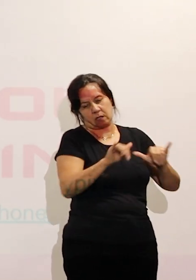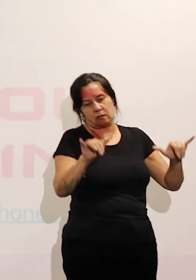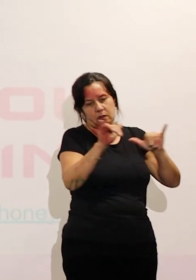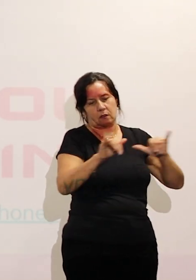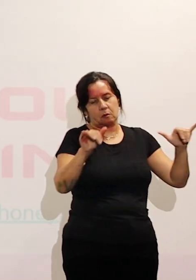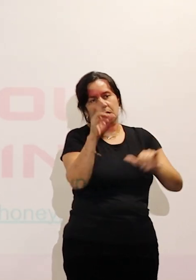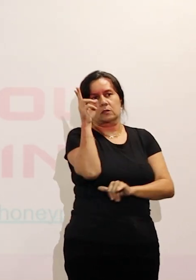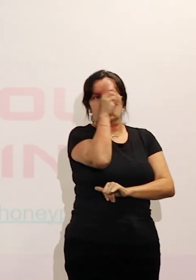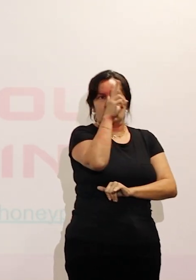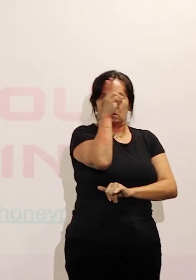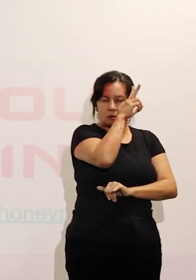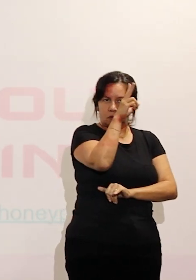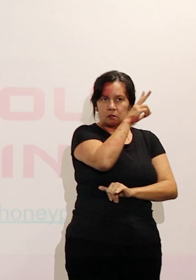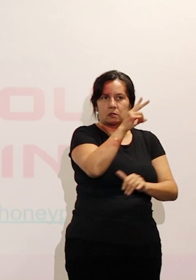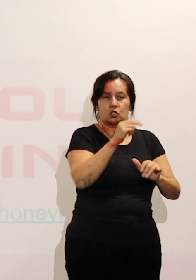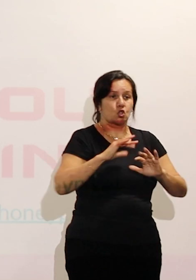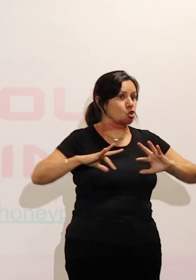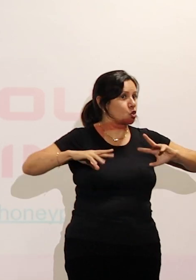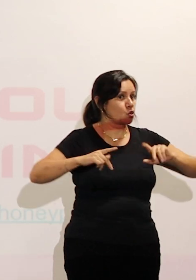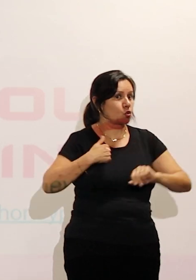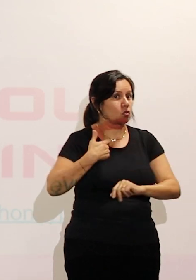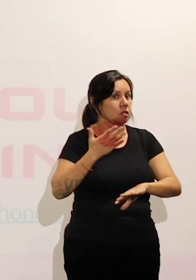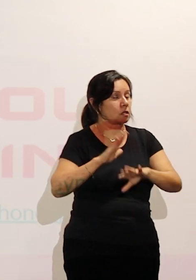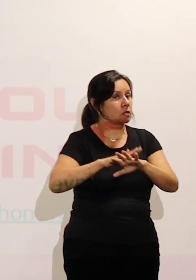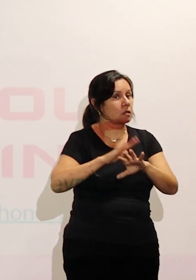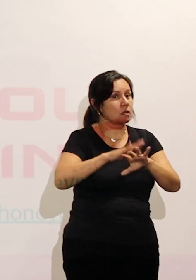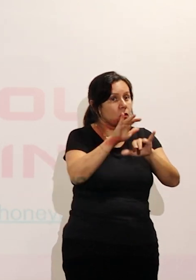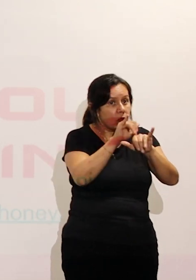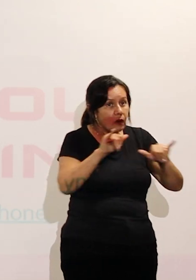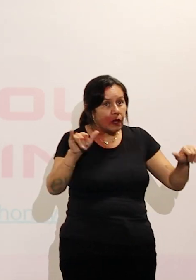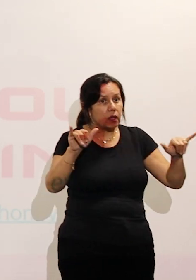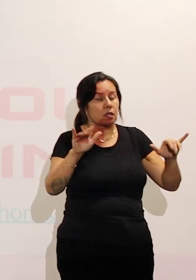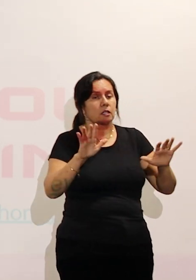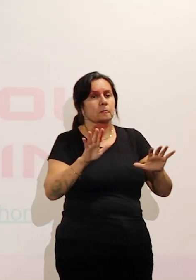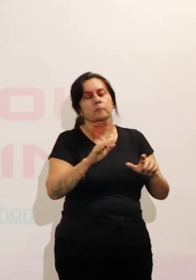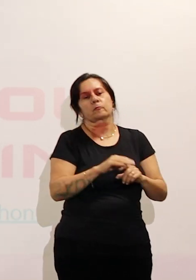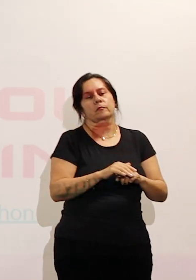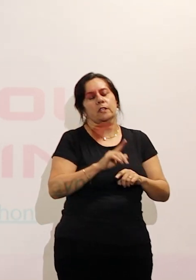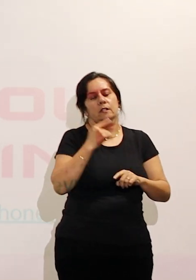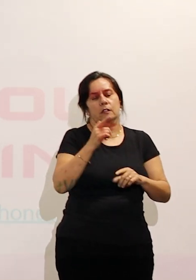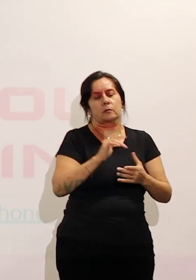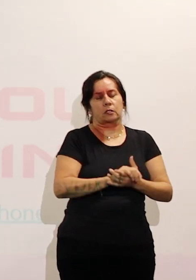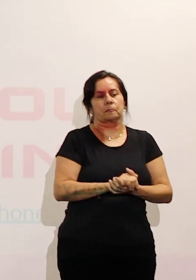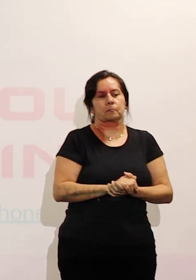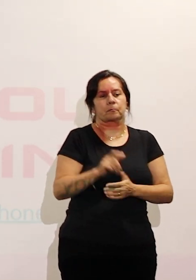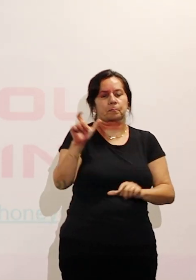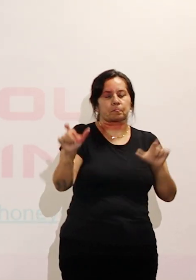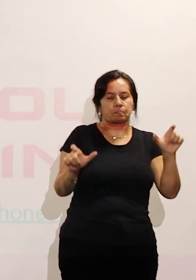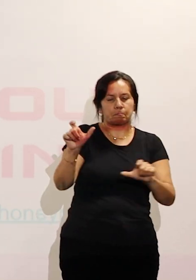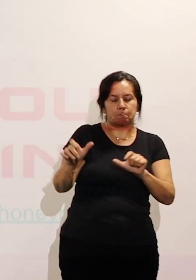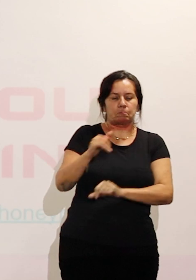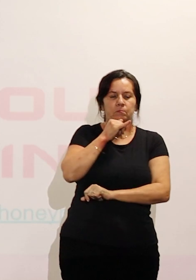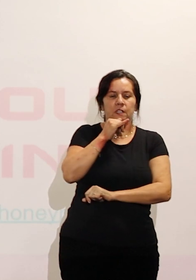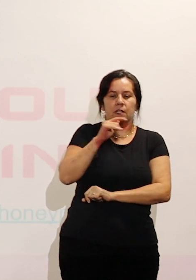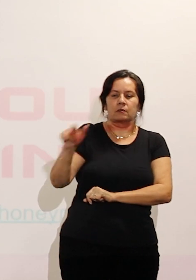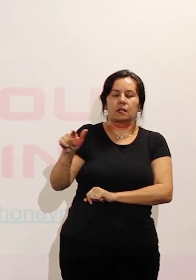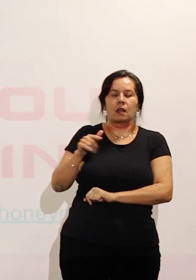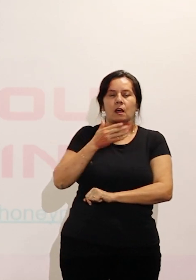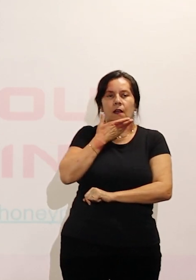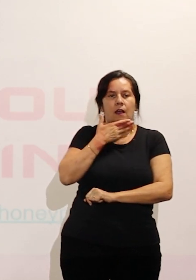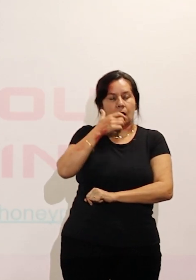o personagem. Então, tudo isso que eu falei, às vezes, um pouquinho da história. Falar, ó, o personagem, ele tinha... A mãe